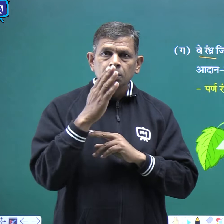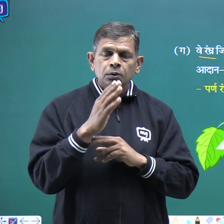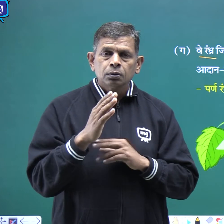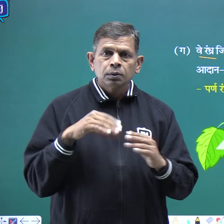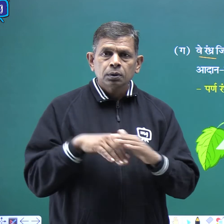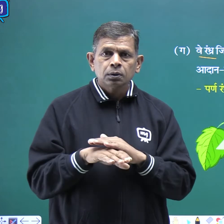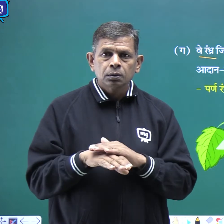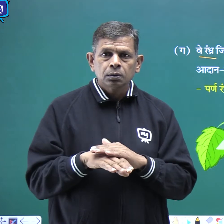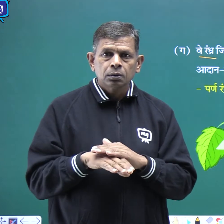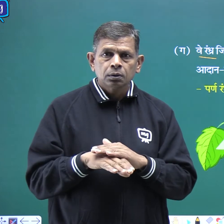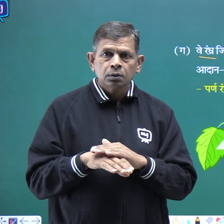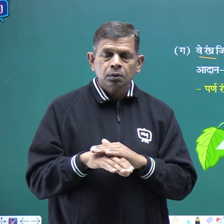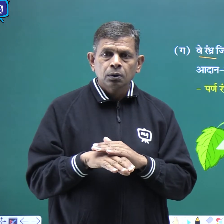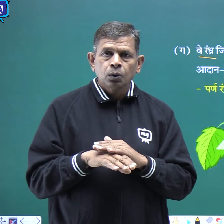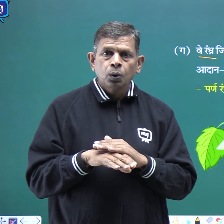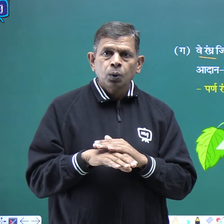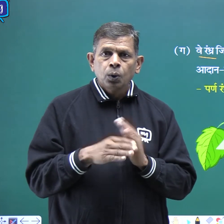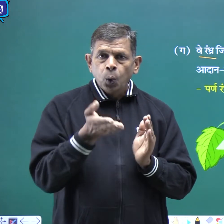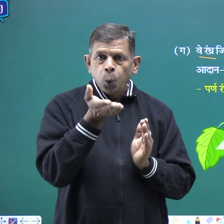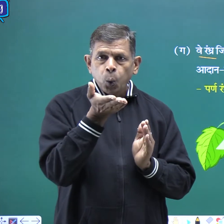में गैस का